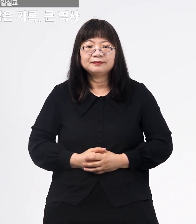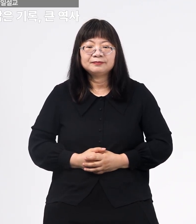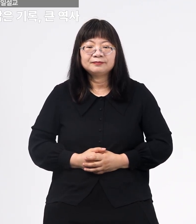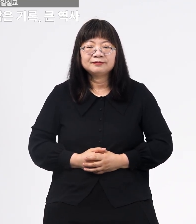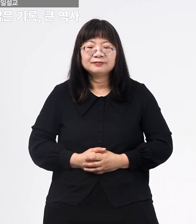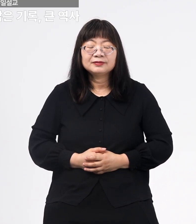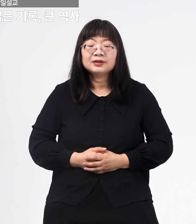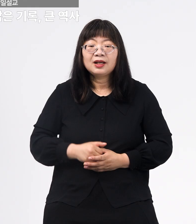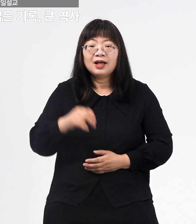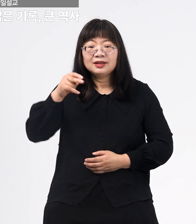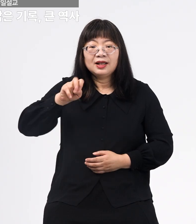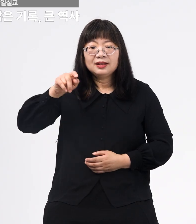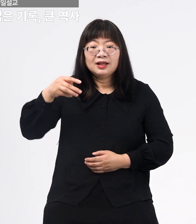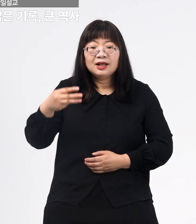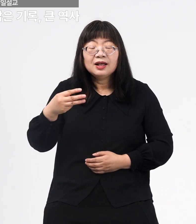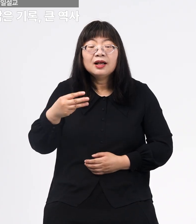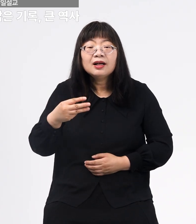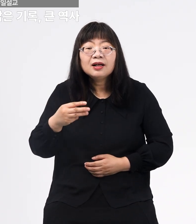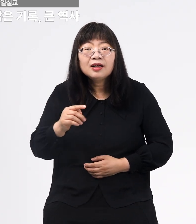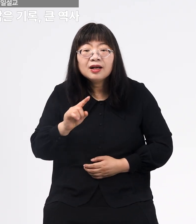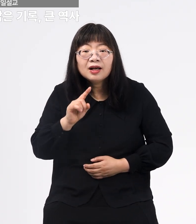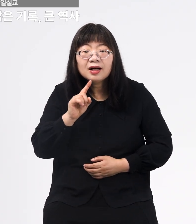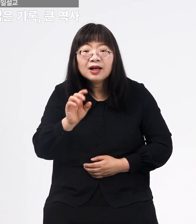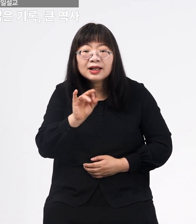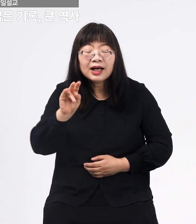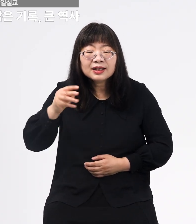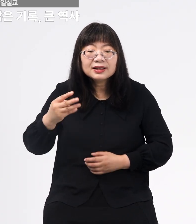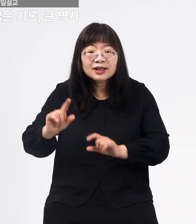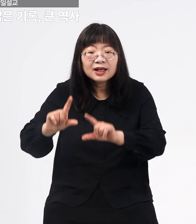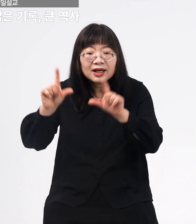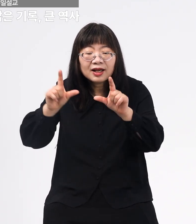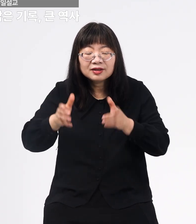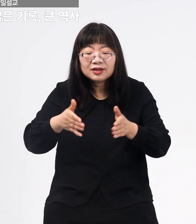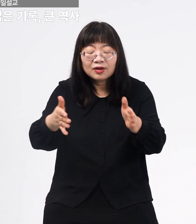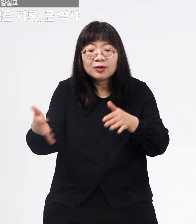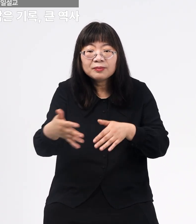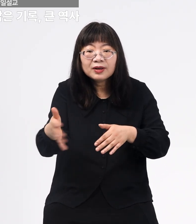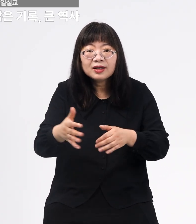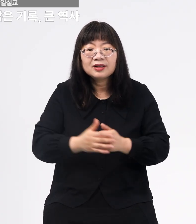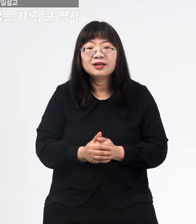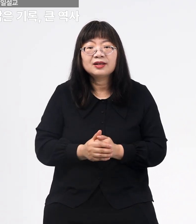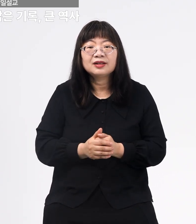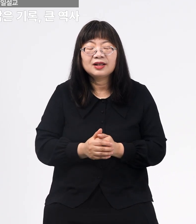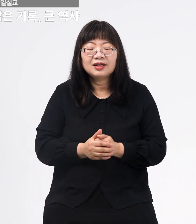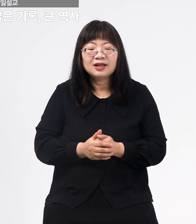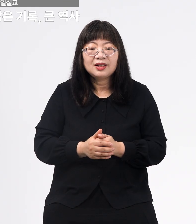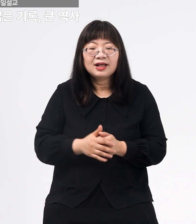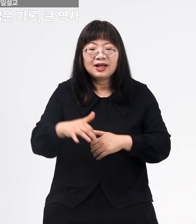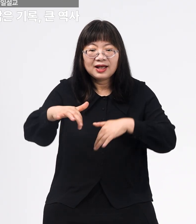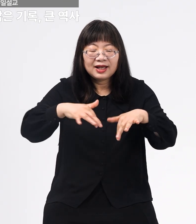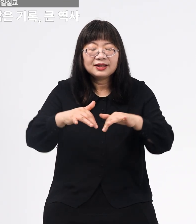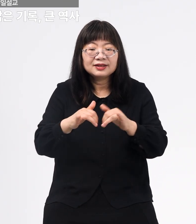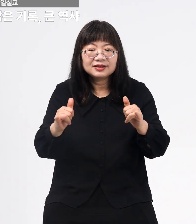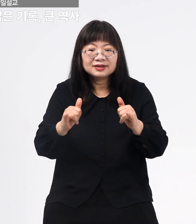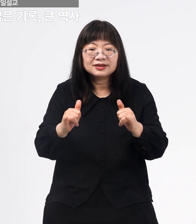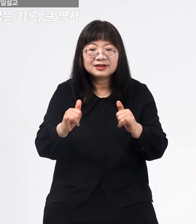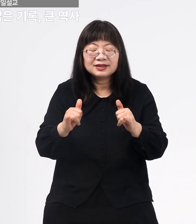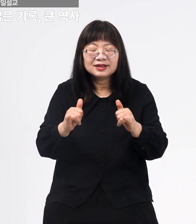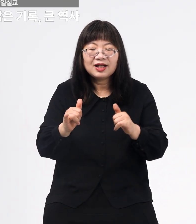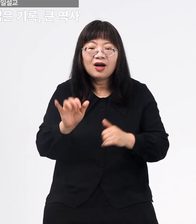마나세 아들 삼갈의 날에 또는 야엘의 날에는 대로가 비었고 길의 행인들은 오솔길로